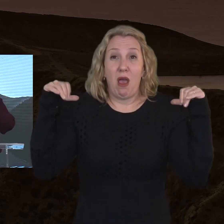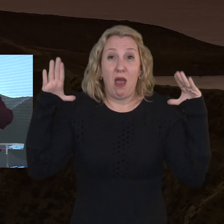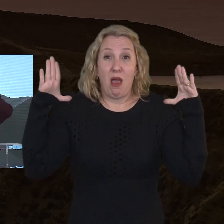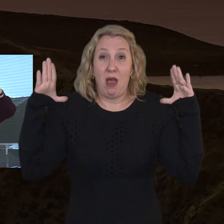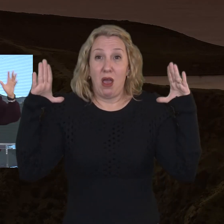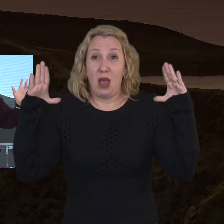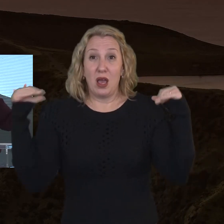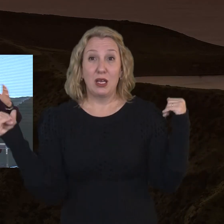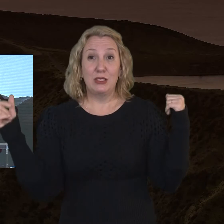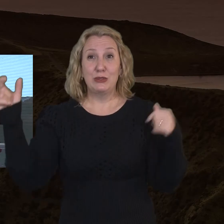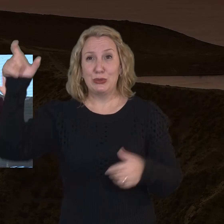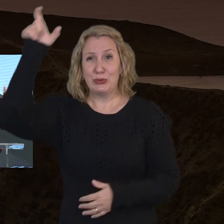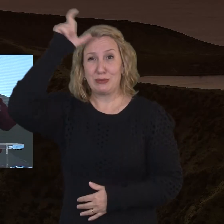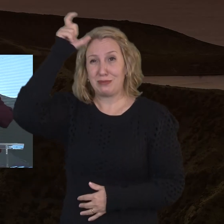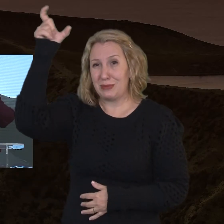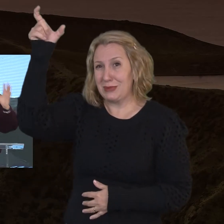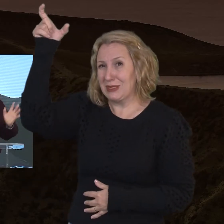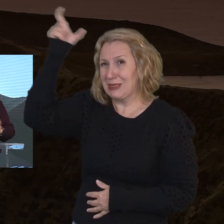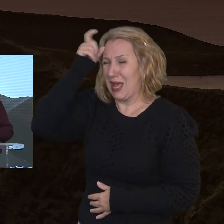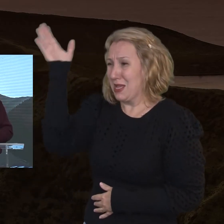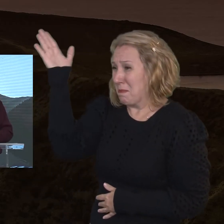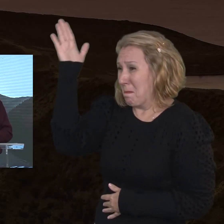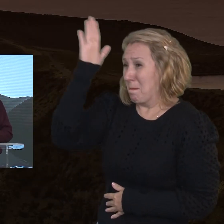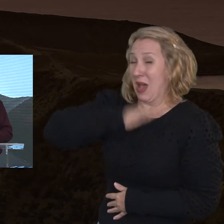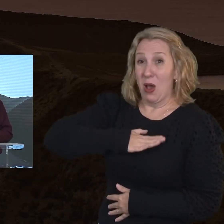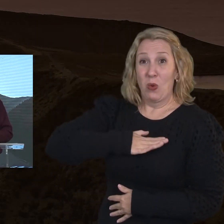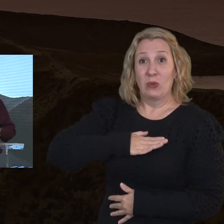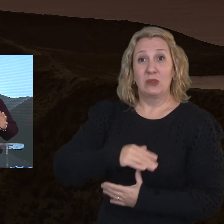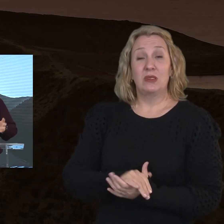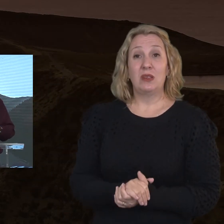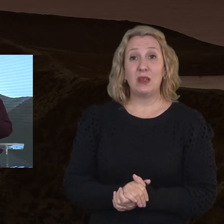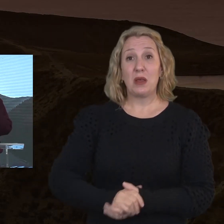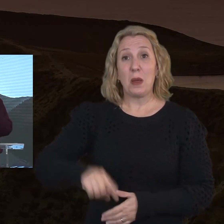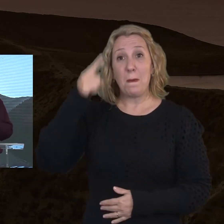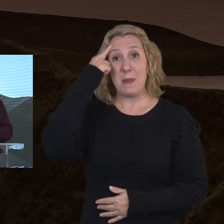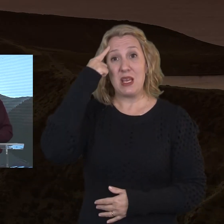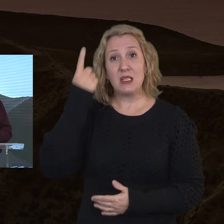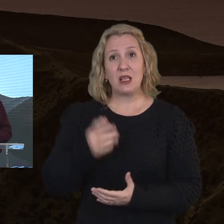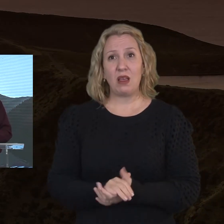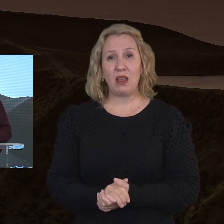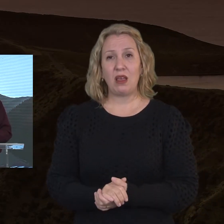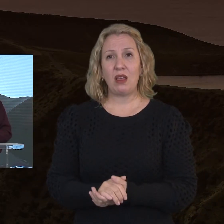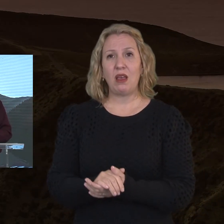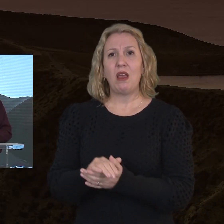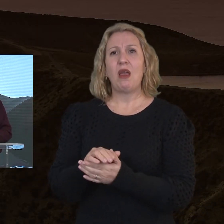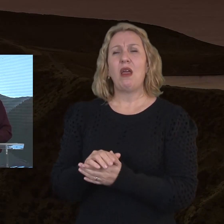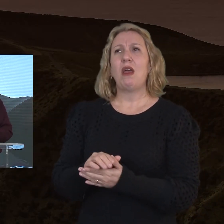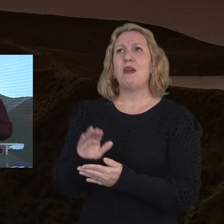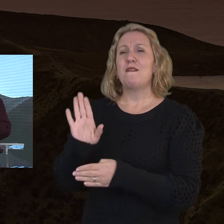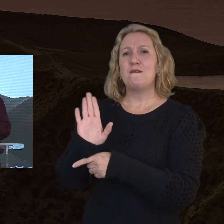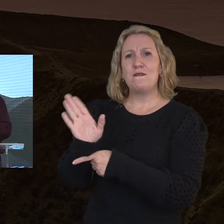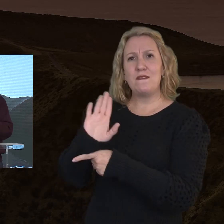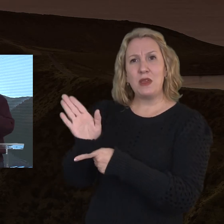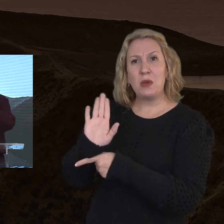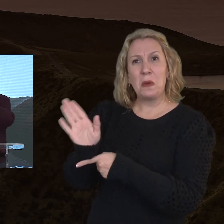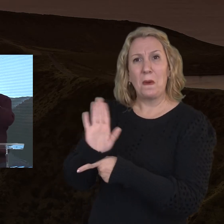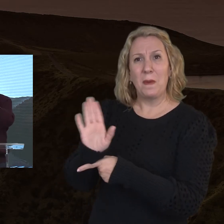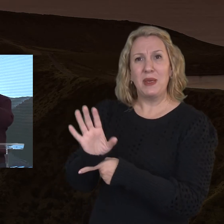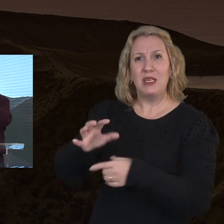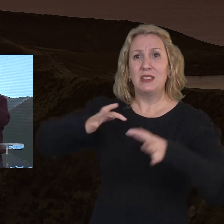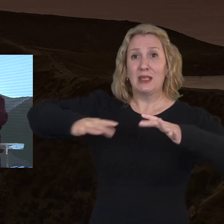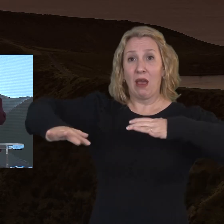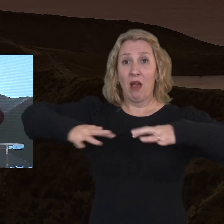monstros que se pintam por aí no filme de terror vai aparecer tudo irmãos os demônios vão sair e esse anjo